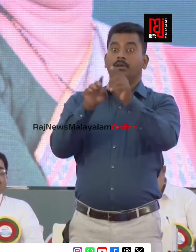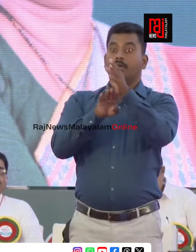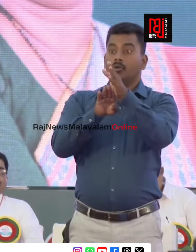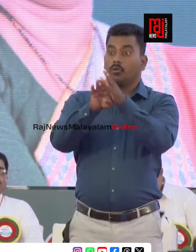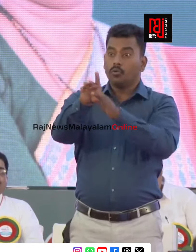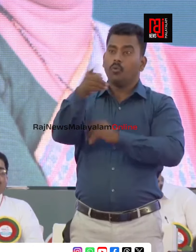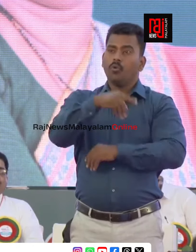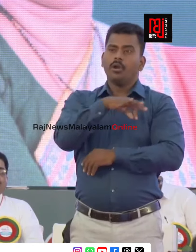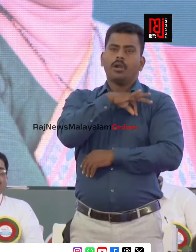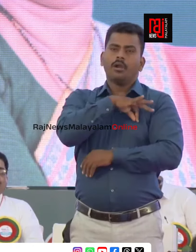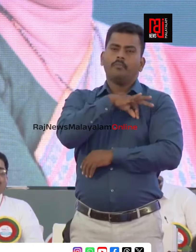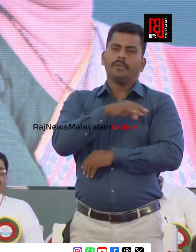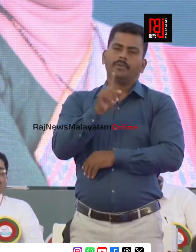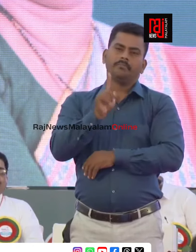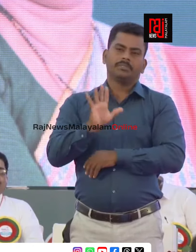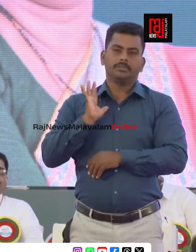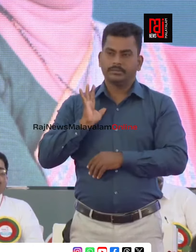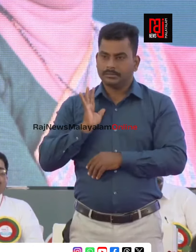പ്രയോജനമുണ്ടാകുമെന്ന്